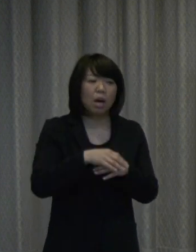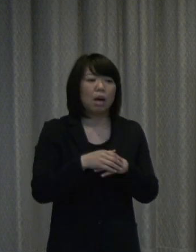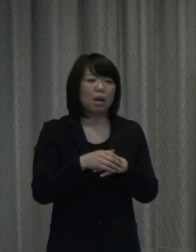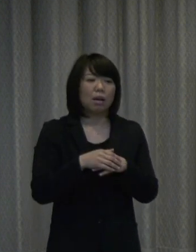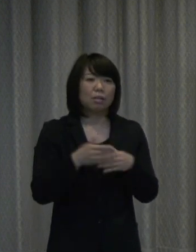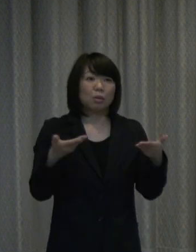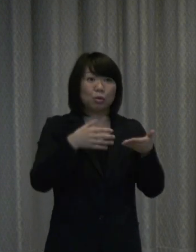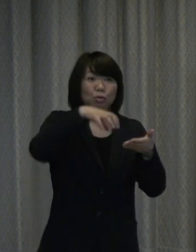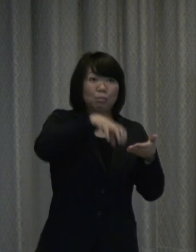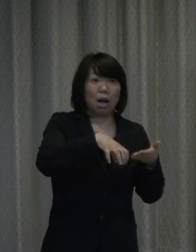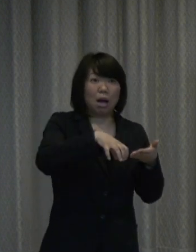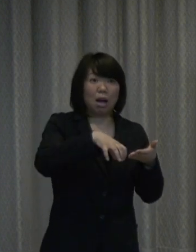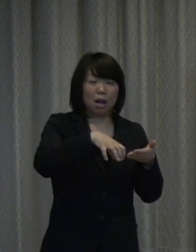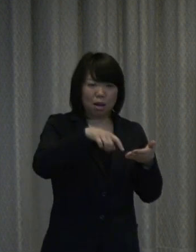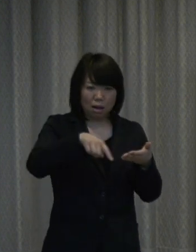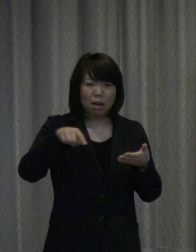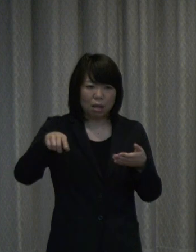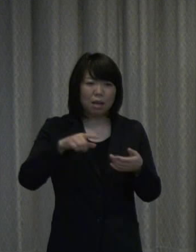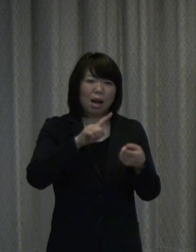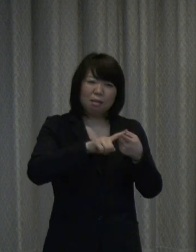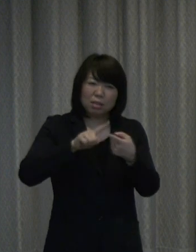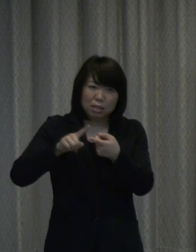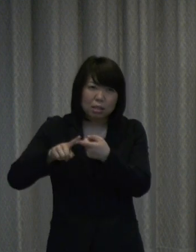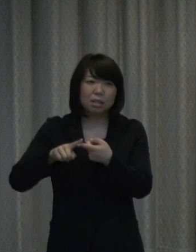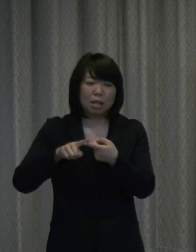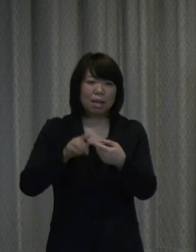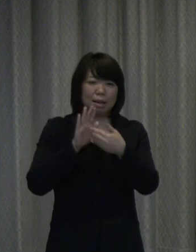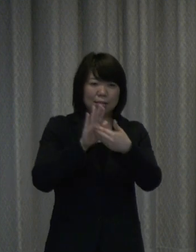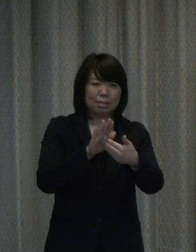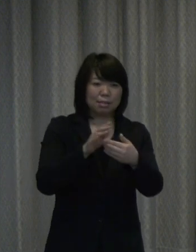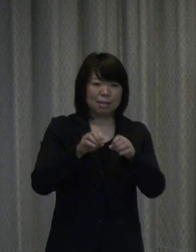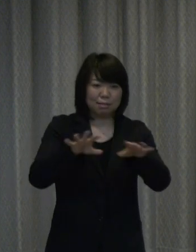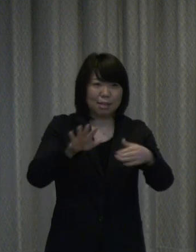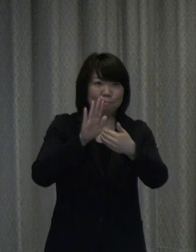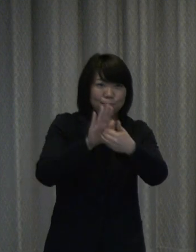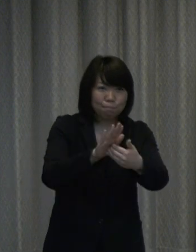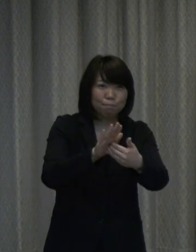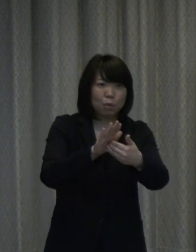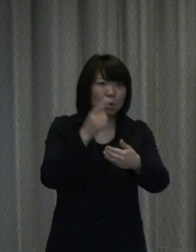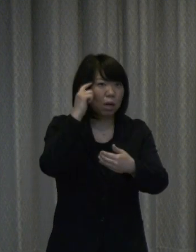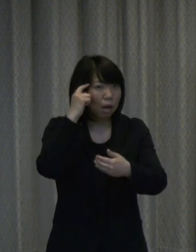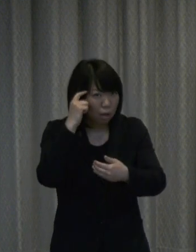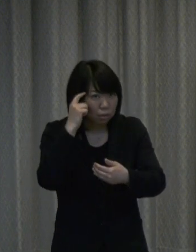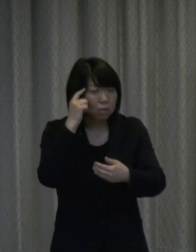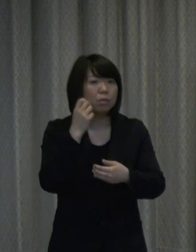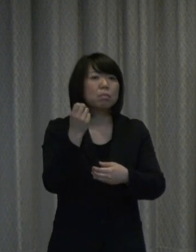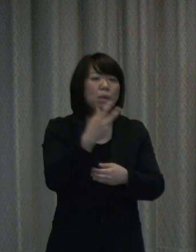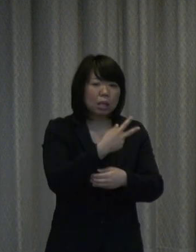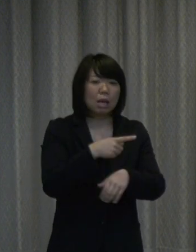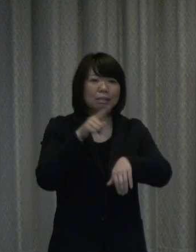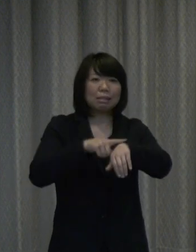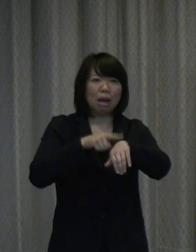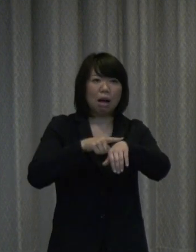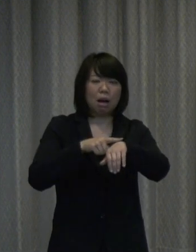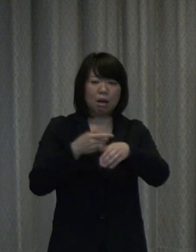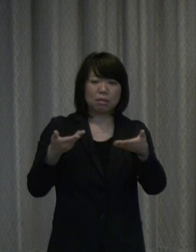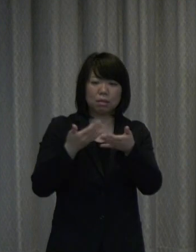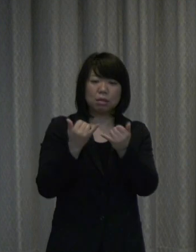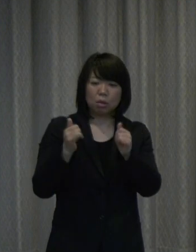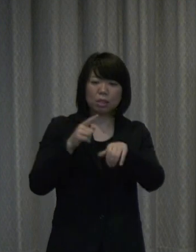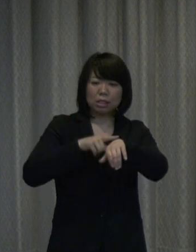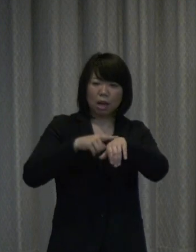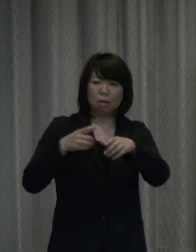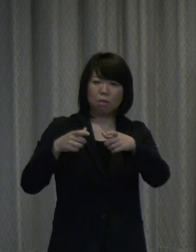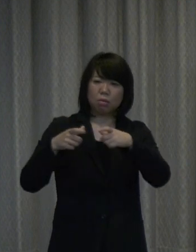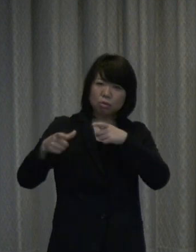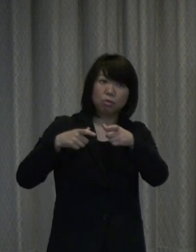における感染防止策に加えまして、ローテーション勤務や時差通勤など引き続きお取り